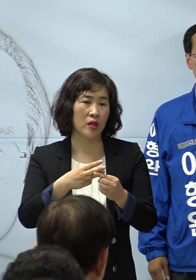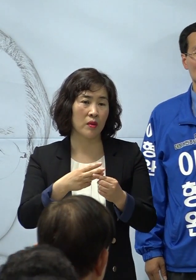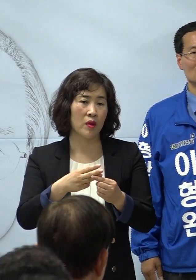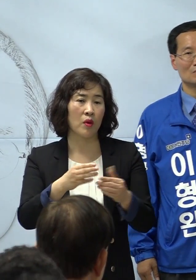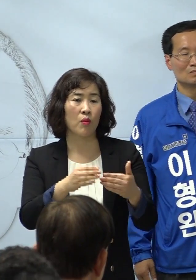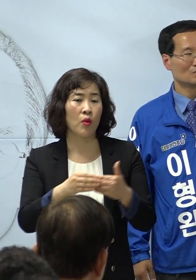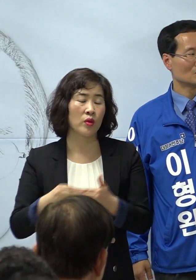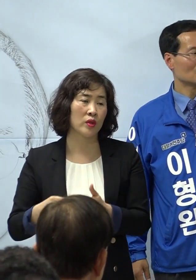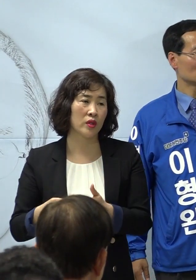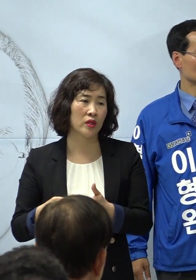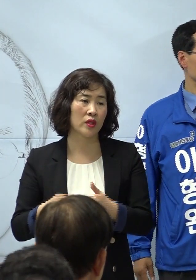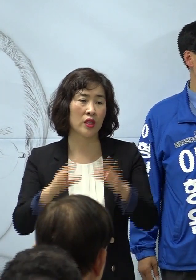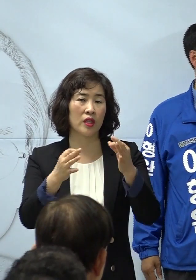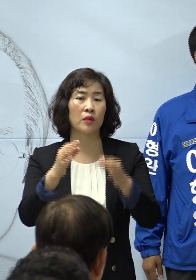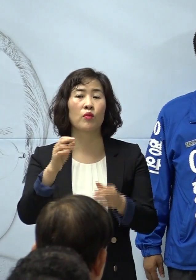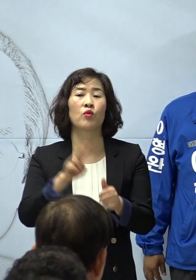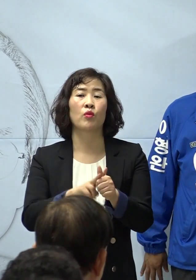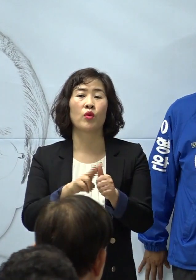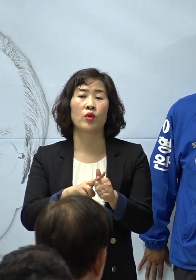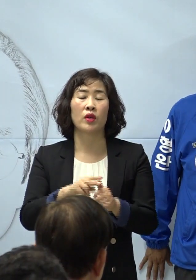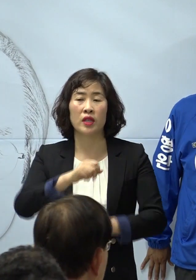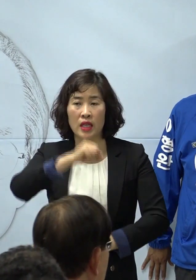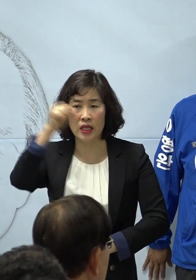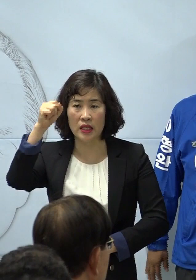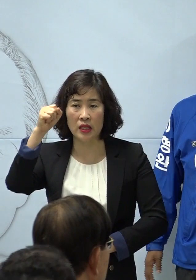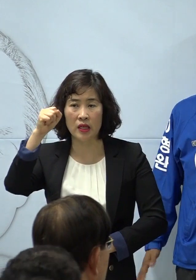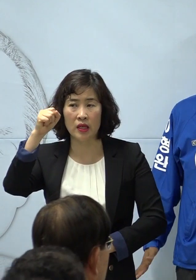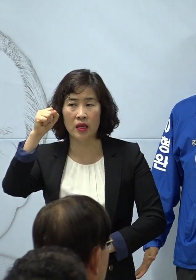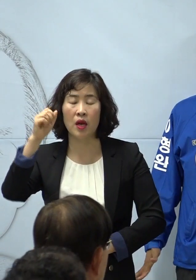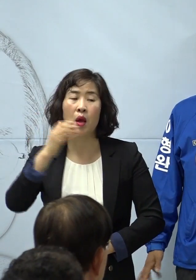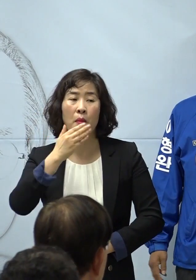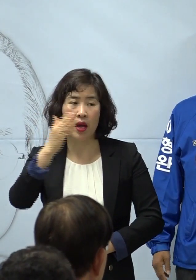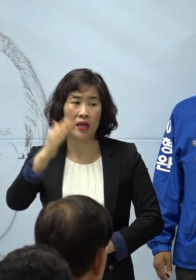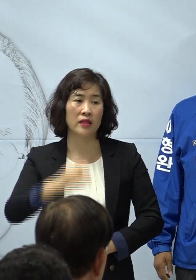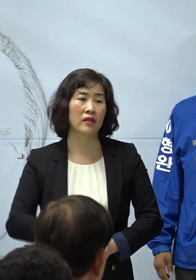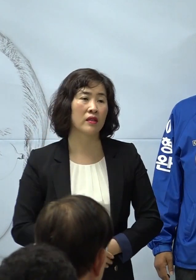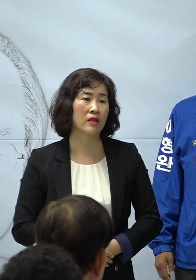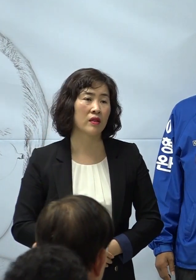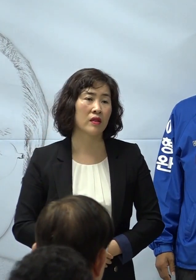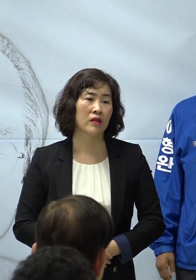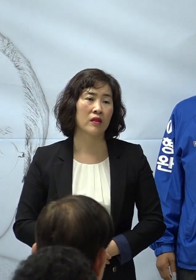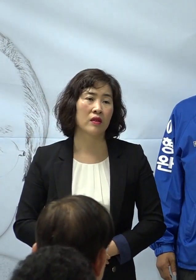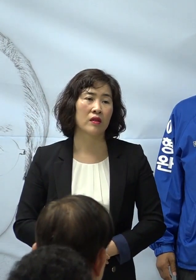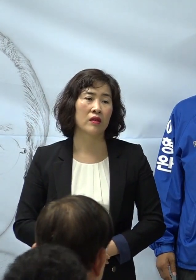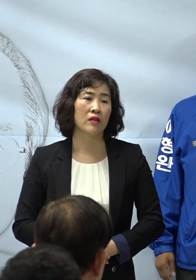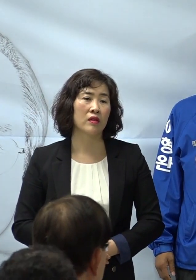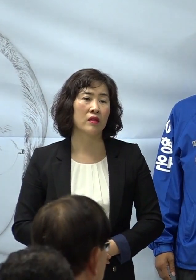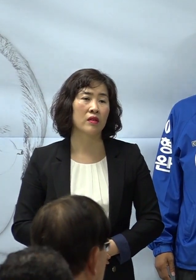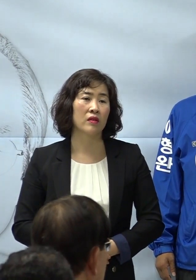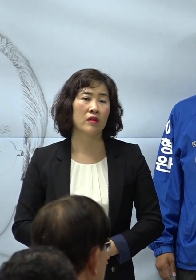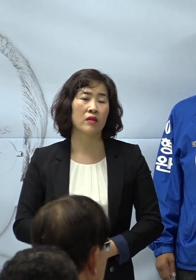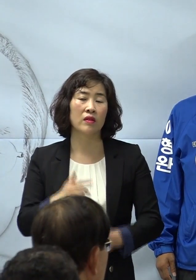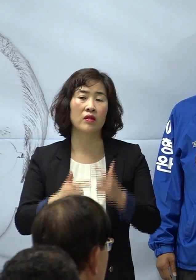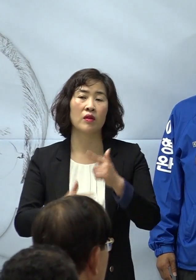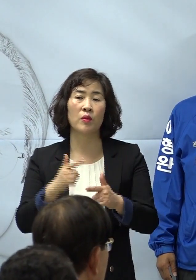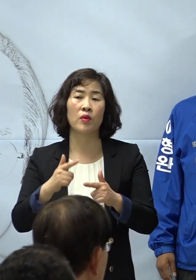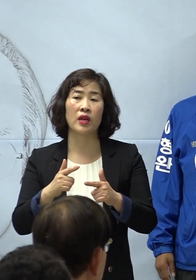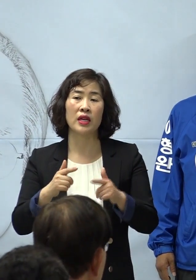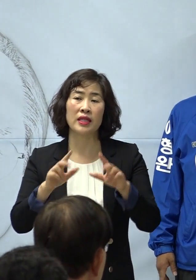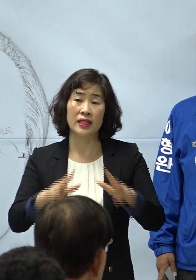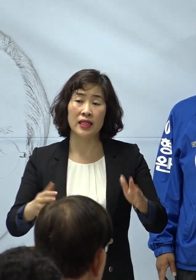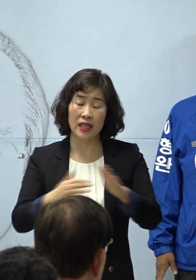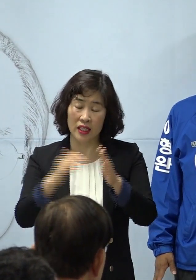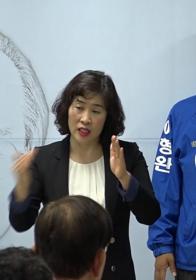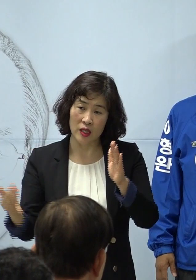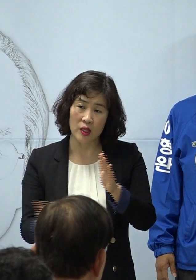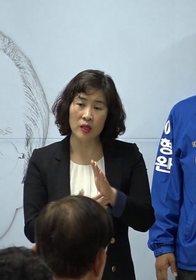자리에서 우리 김종식 후보를 항상 같이 모시고 다녀서 우리 목포가 지금까지 이루지